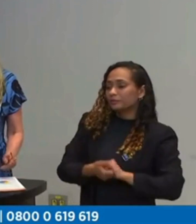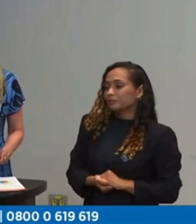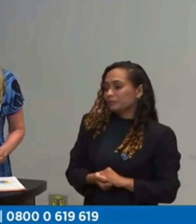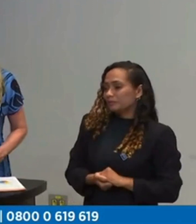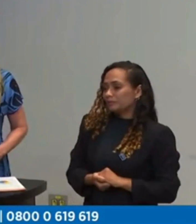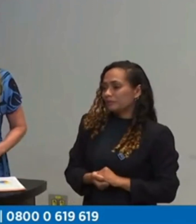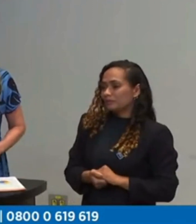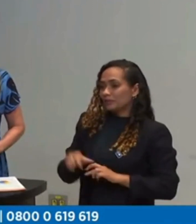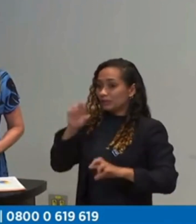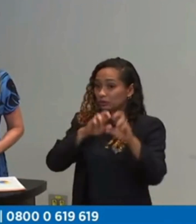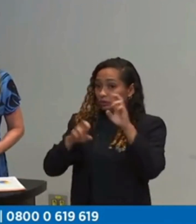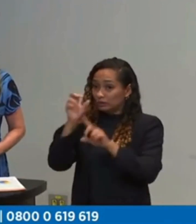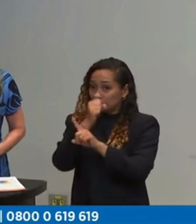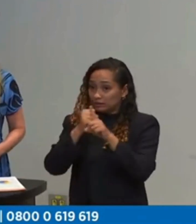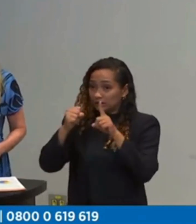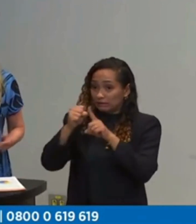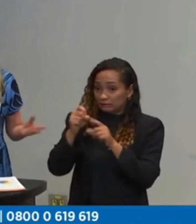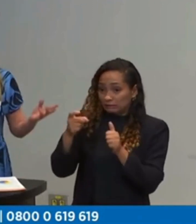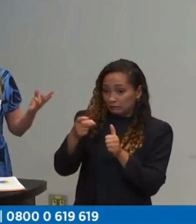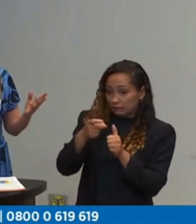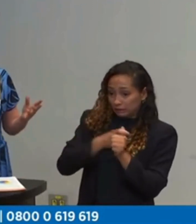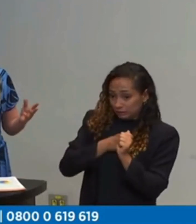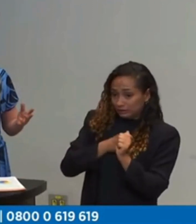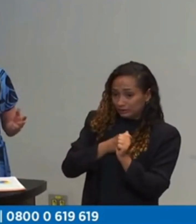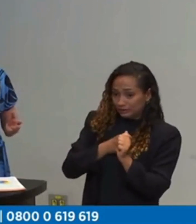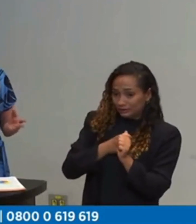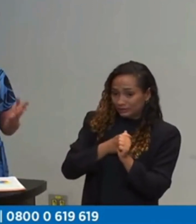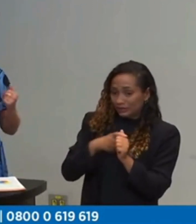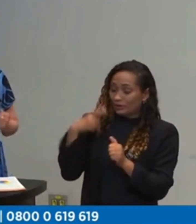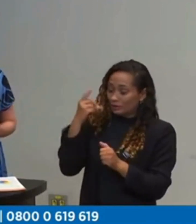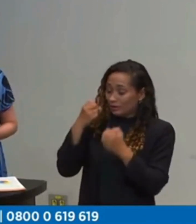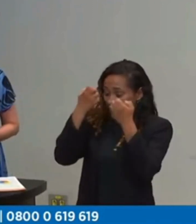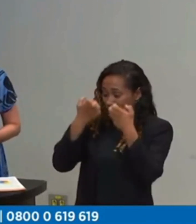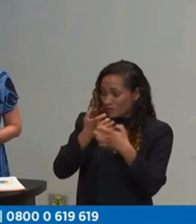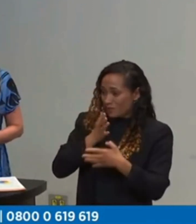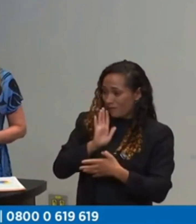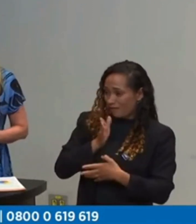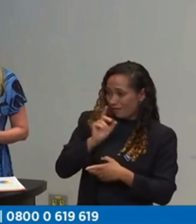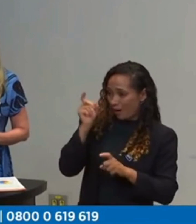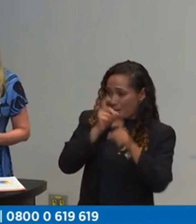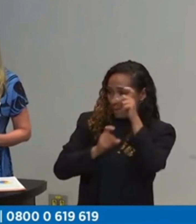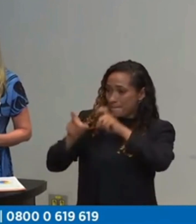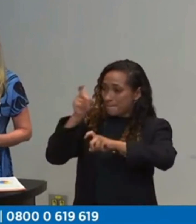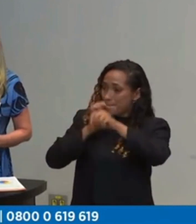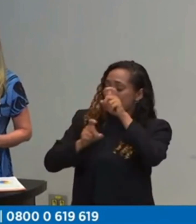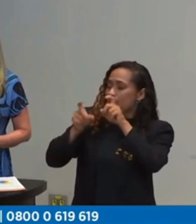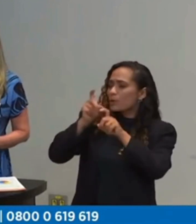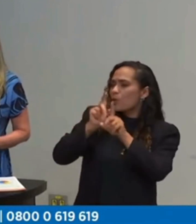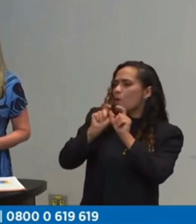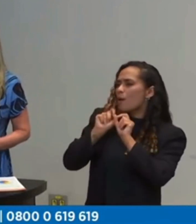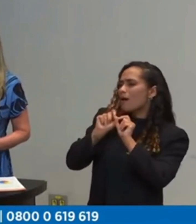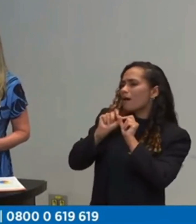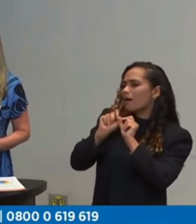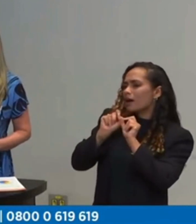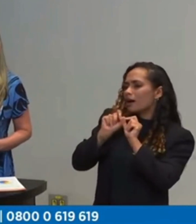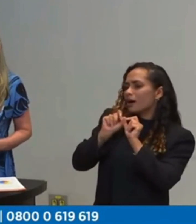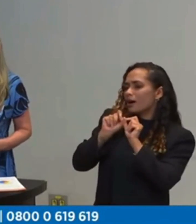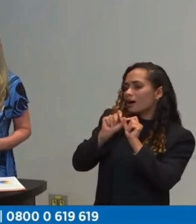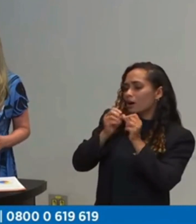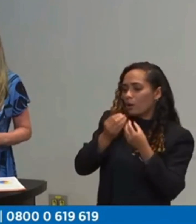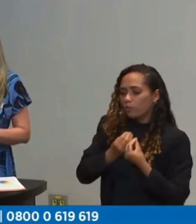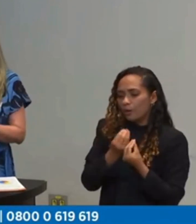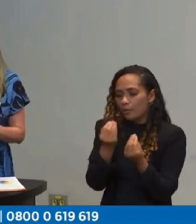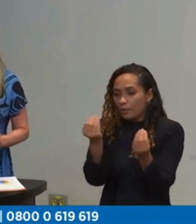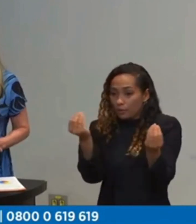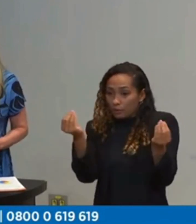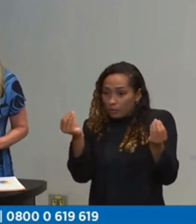A Auditoria Cidadã da Dívida, como o deputado falou, se preocupa principalmente com a destinação dos